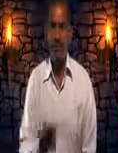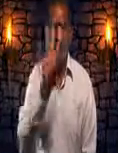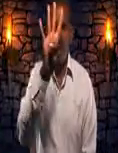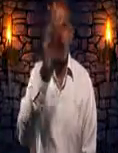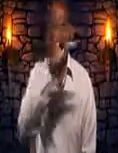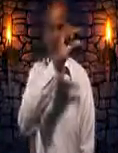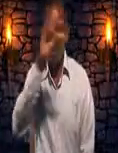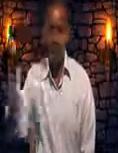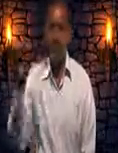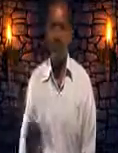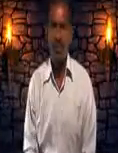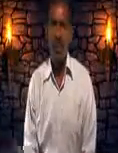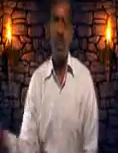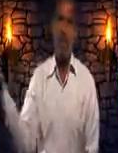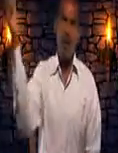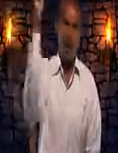வசனம் 4.